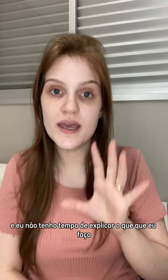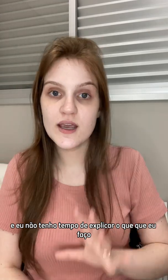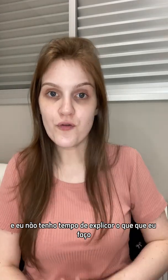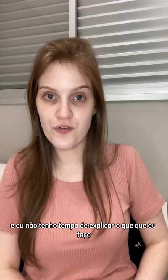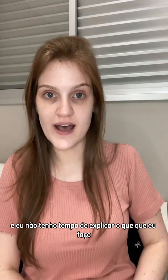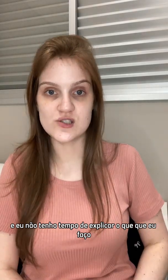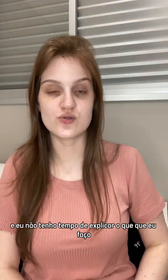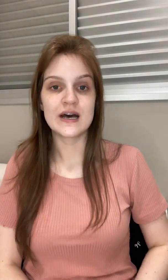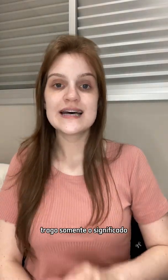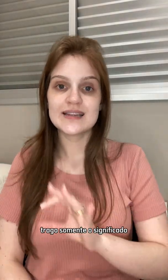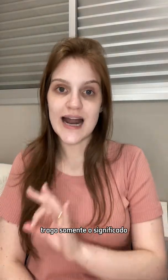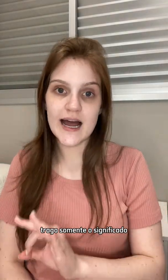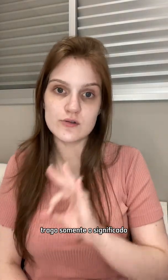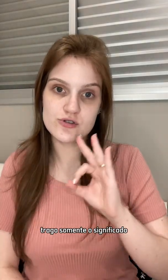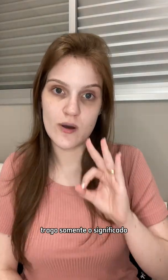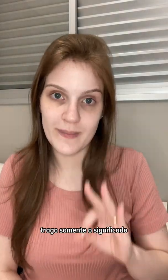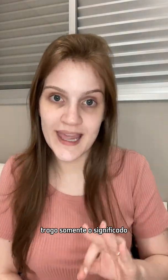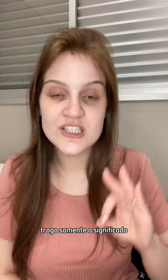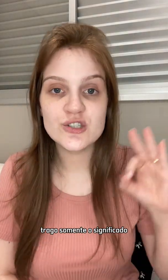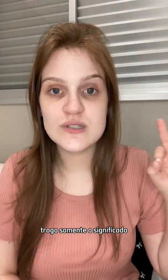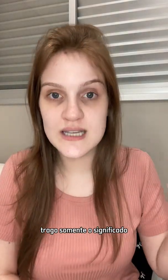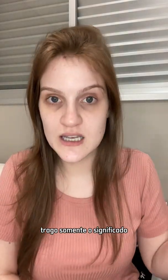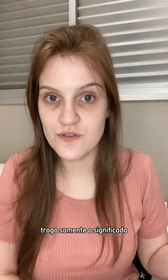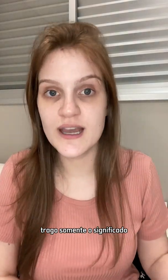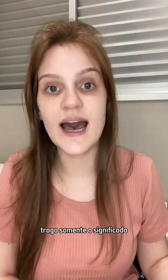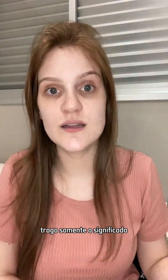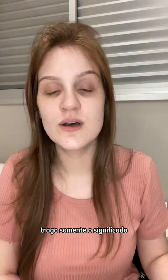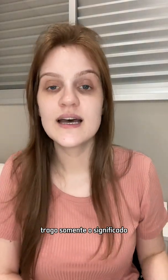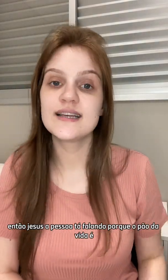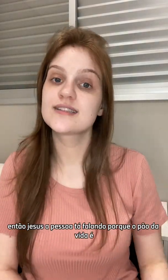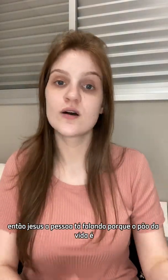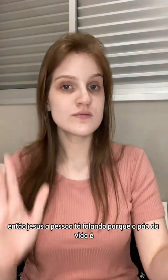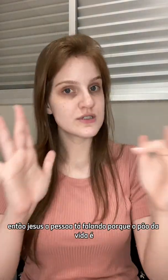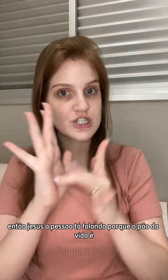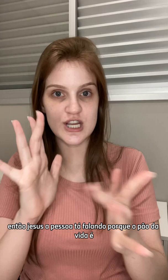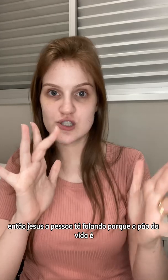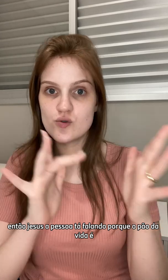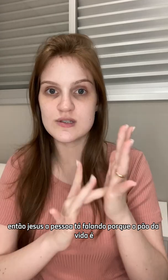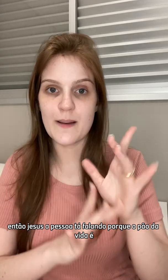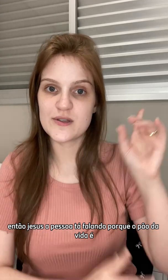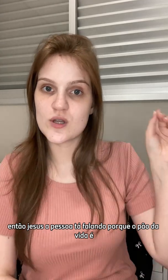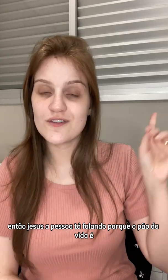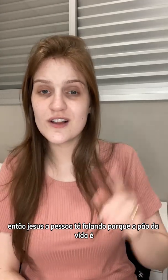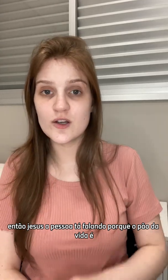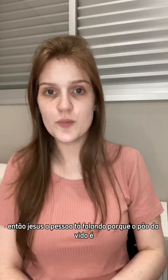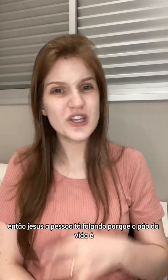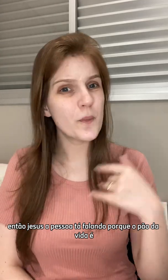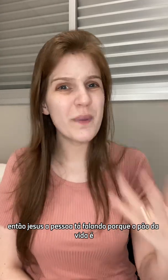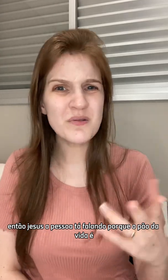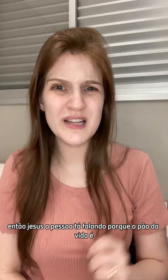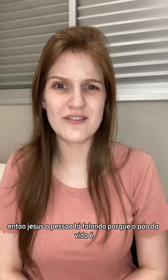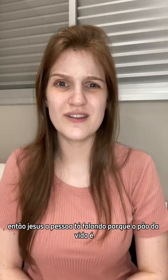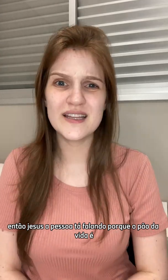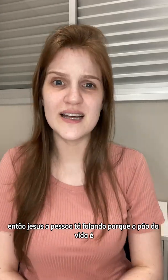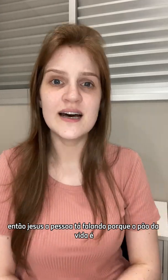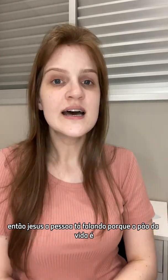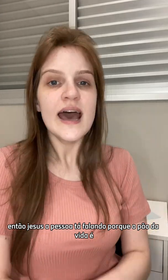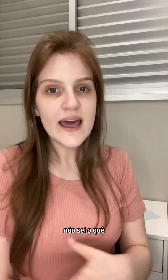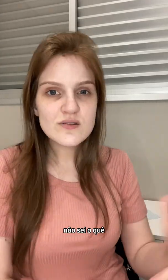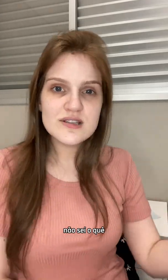eu faço? Trago somente o significado. Então, Jesus, a pessoa tá falando, porque o pão da vida é não sei